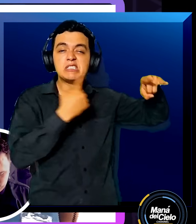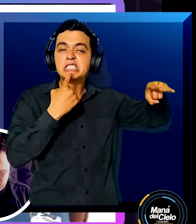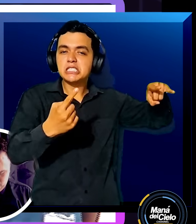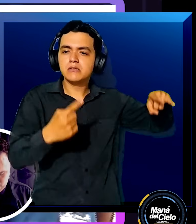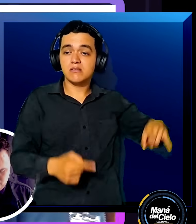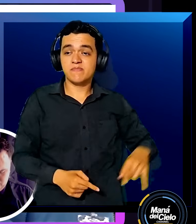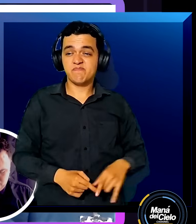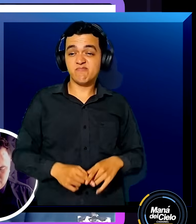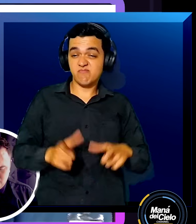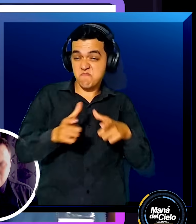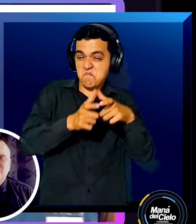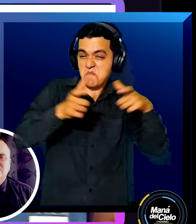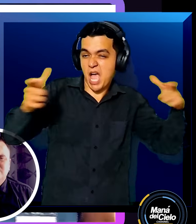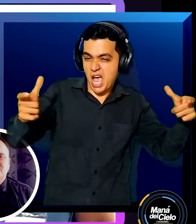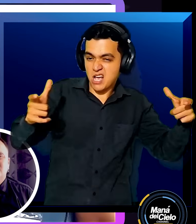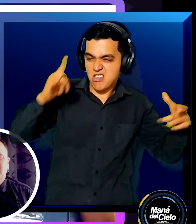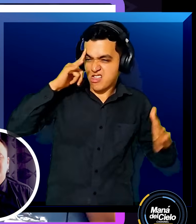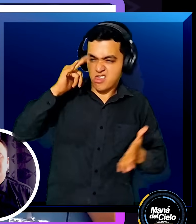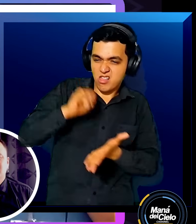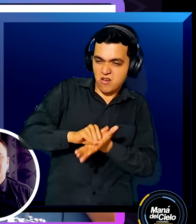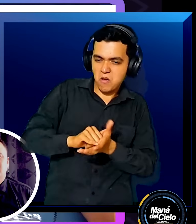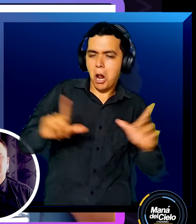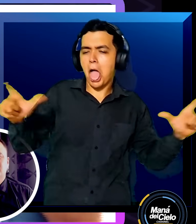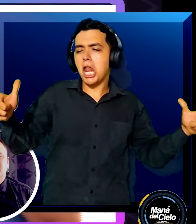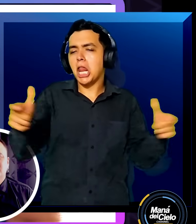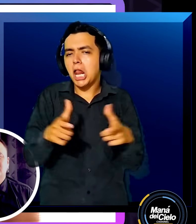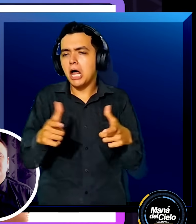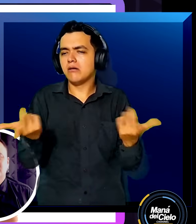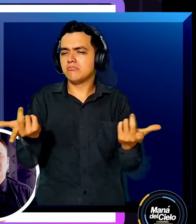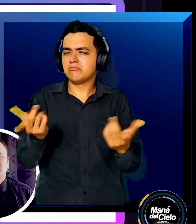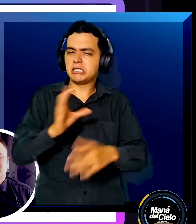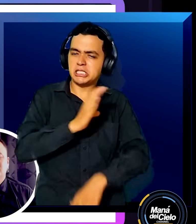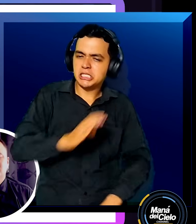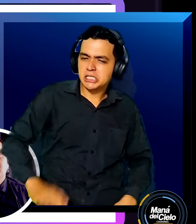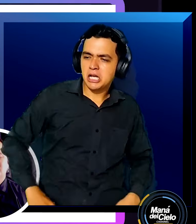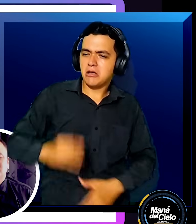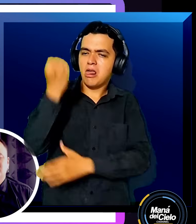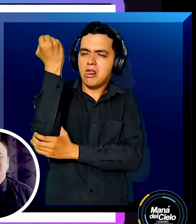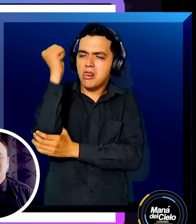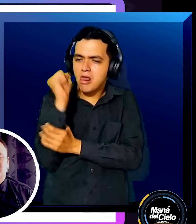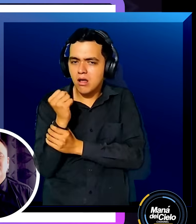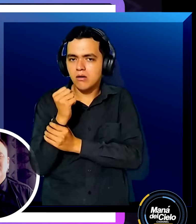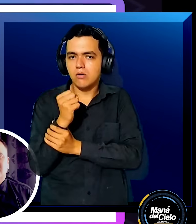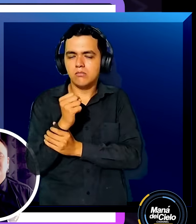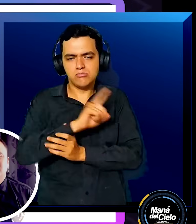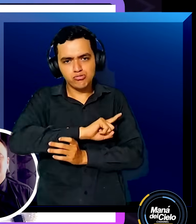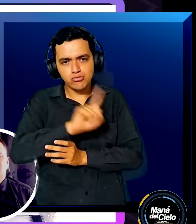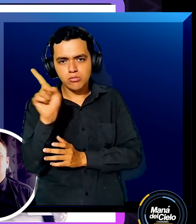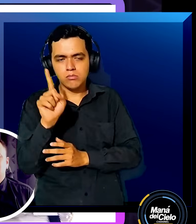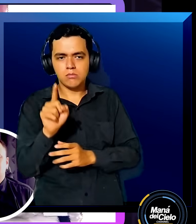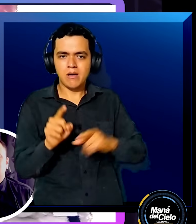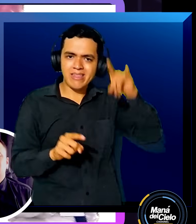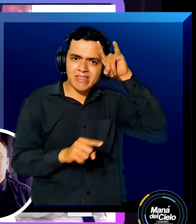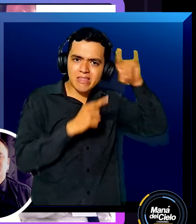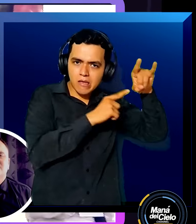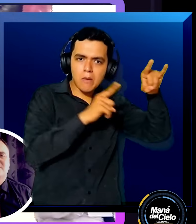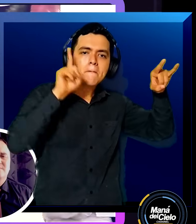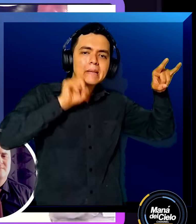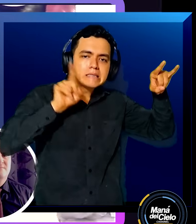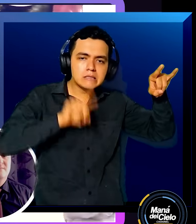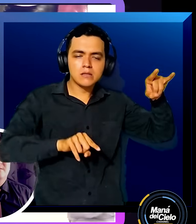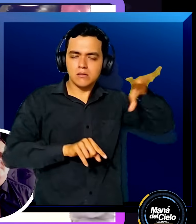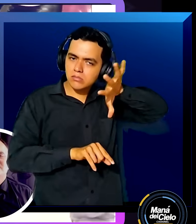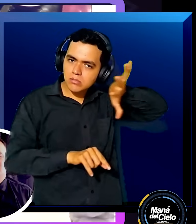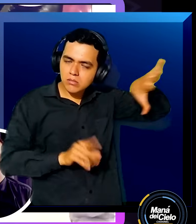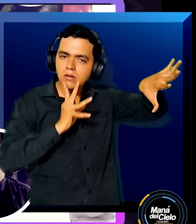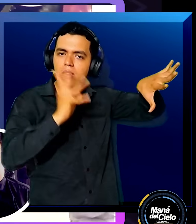verdad, no estamos llorando por los pecadores. A veces señalamos a la gente, es que ese es un drogadito, es que es un alcohólico, ese es un impío, es que es